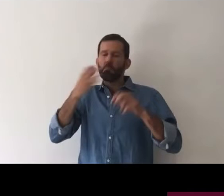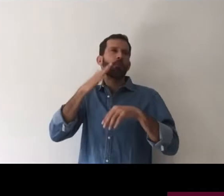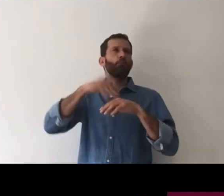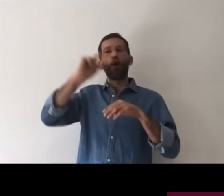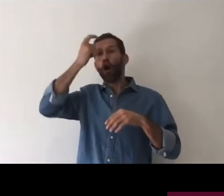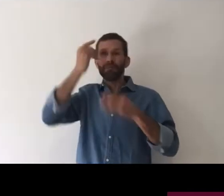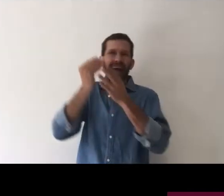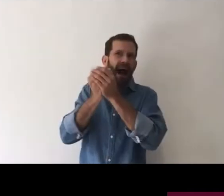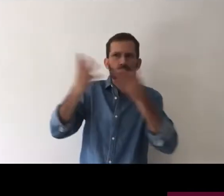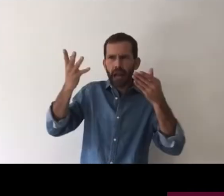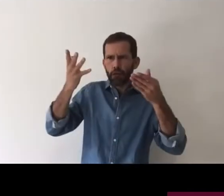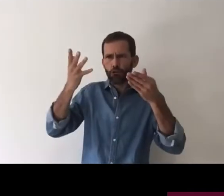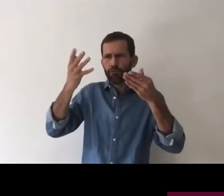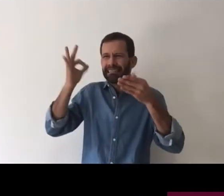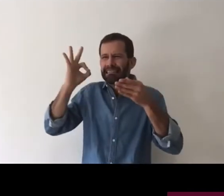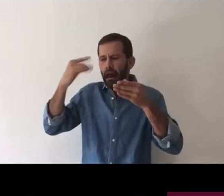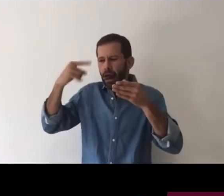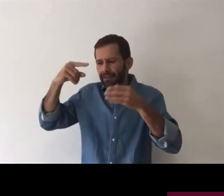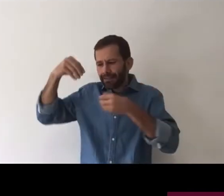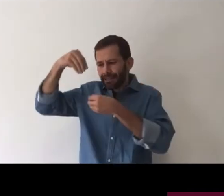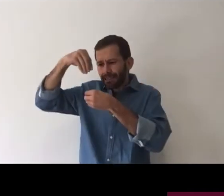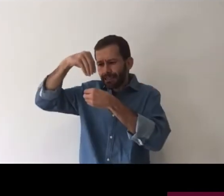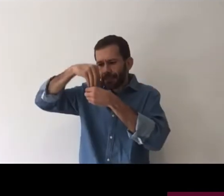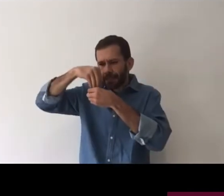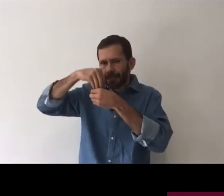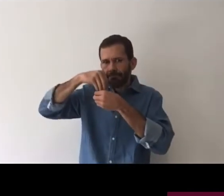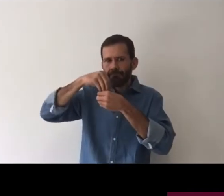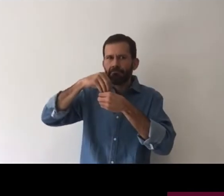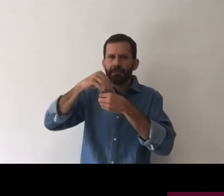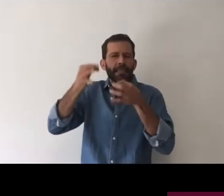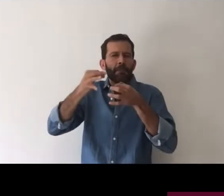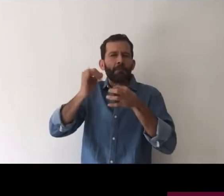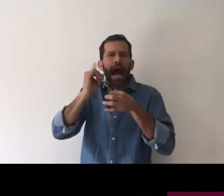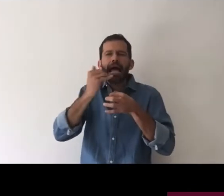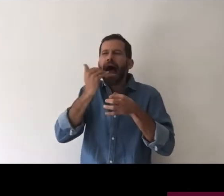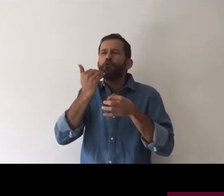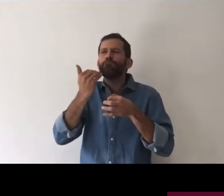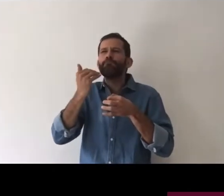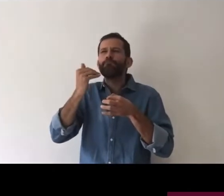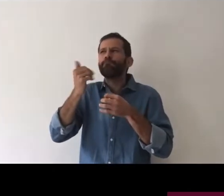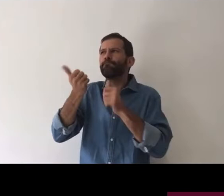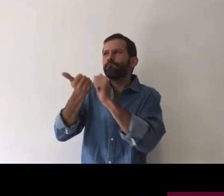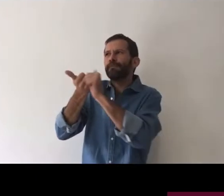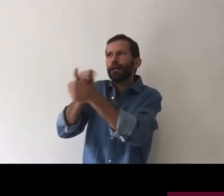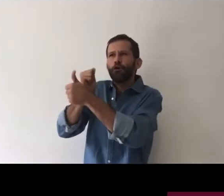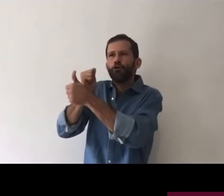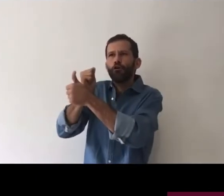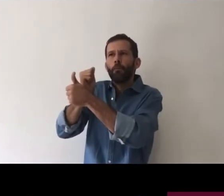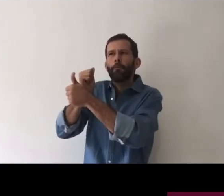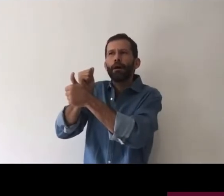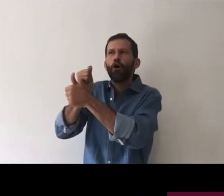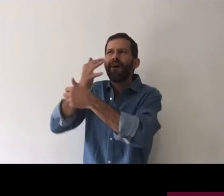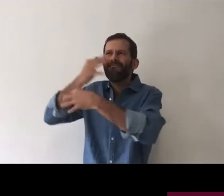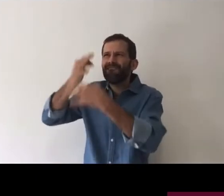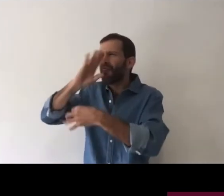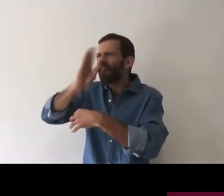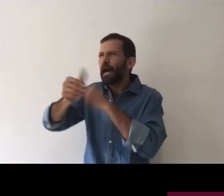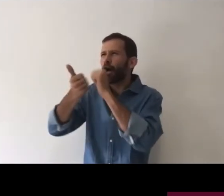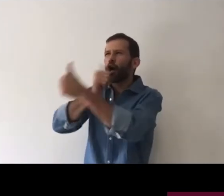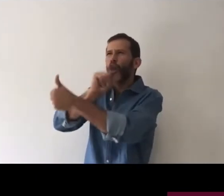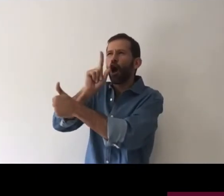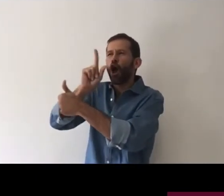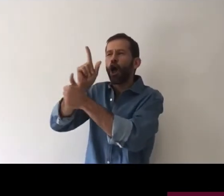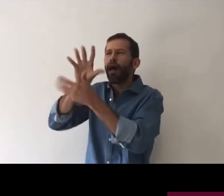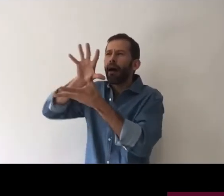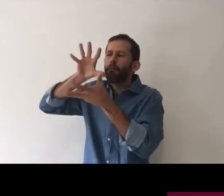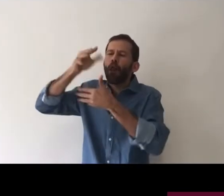cuyos estudios certifican que cuando estamos hablando de conceptos abstractos hay cierto elemento de iconicidad